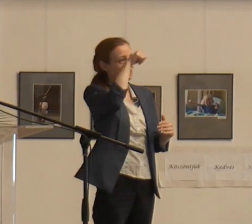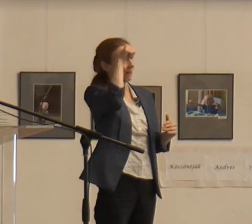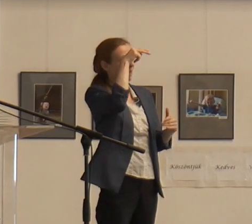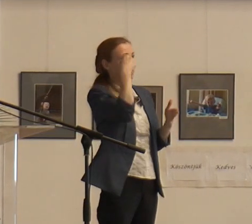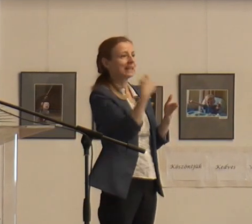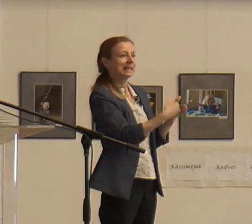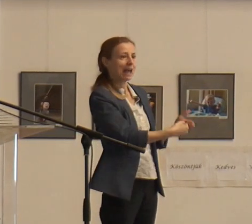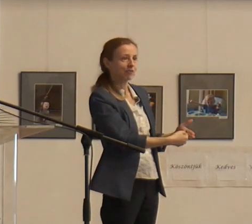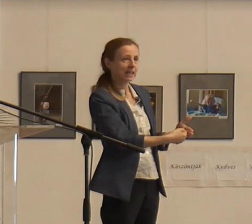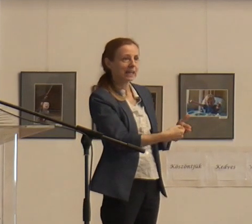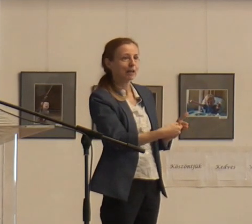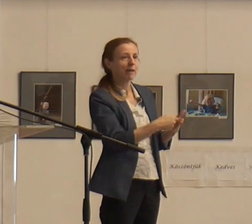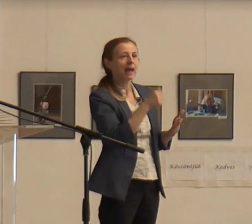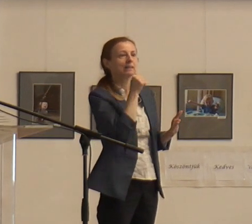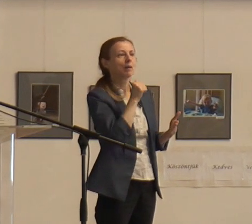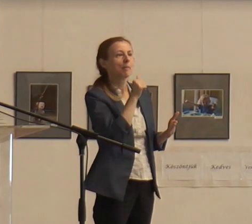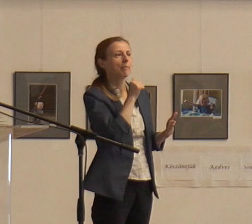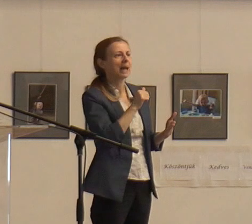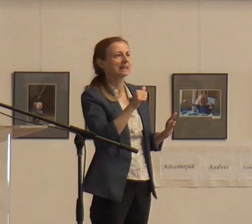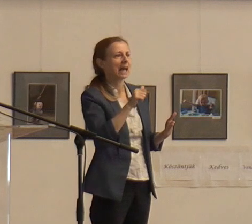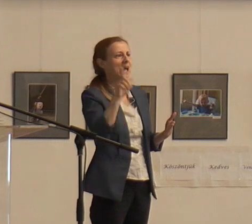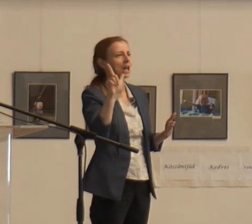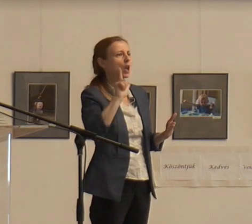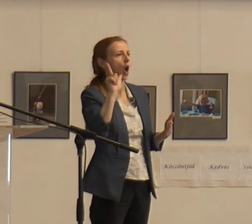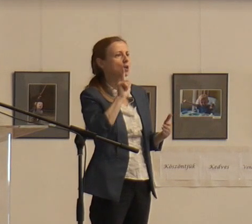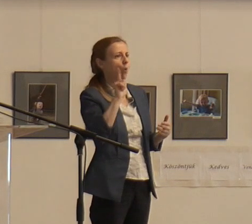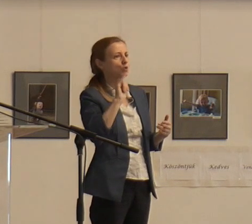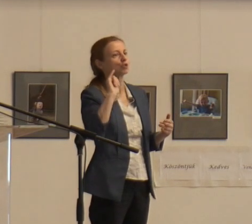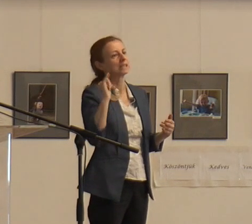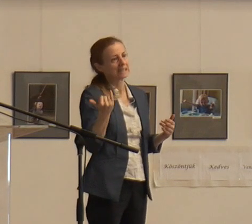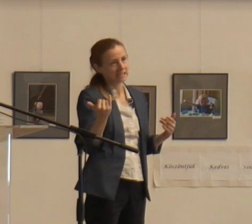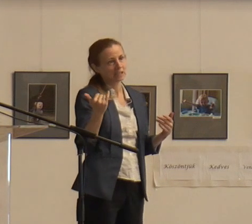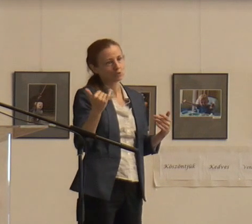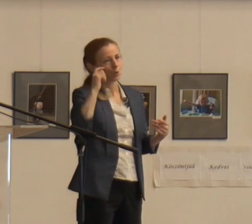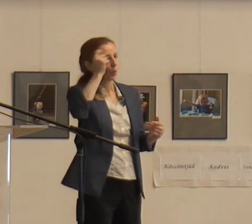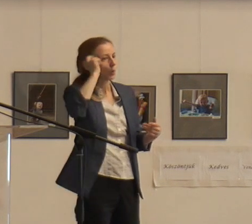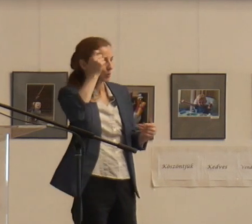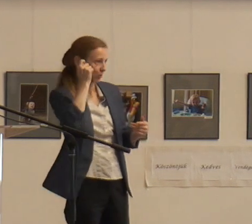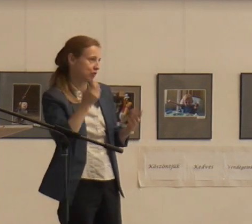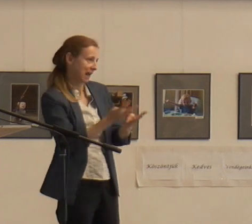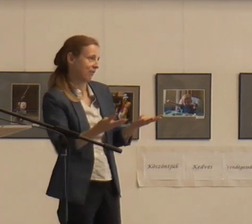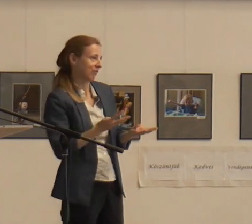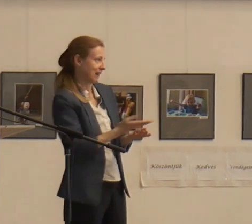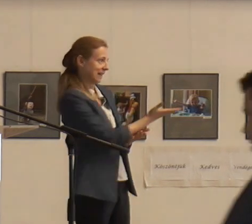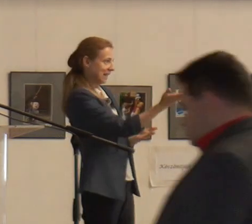nevében Pete Lajos kérnék fel, hogy ő is köszöntse kedves vendégeinket pár szóval.